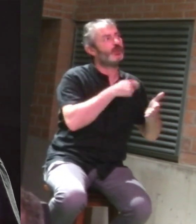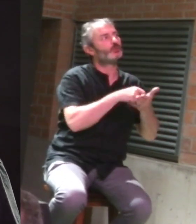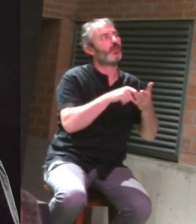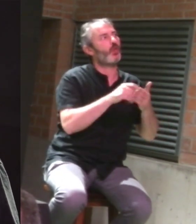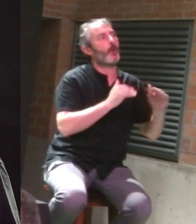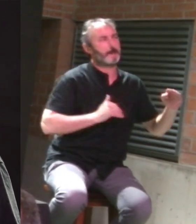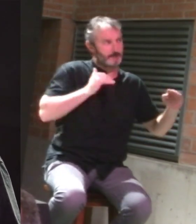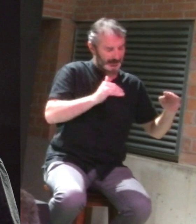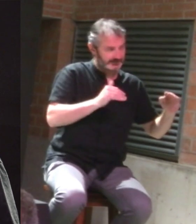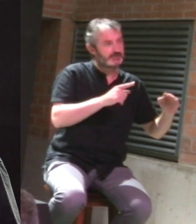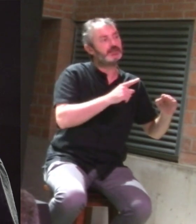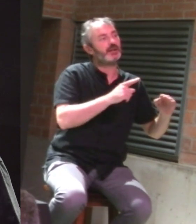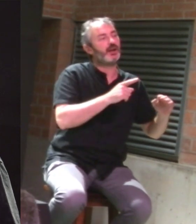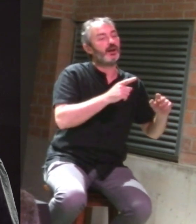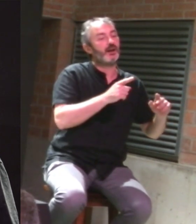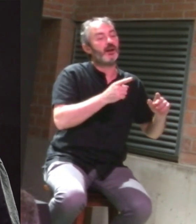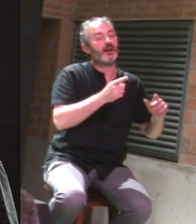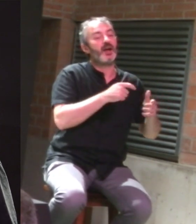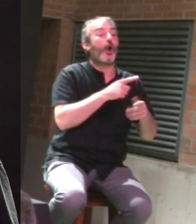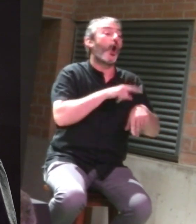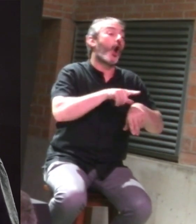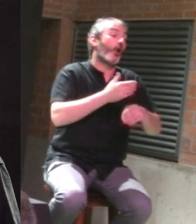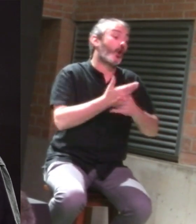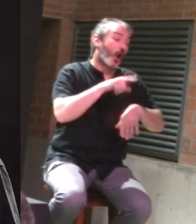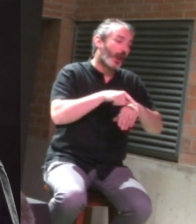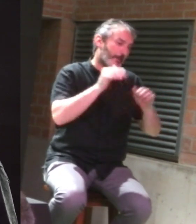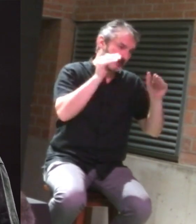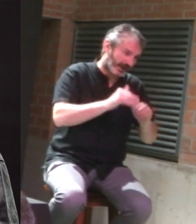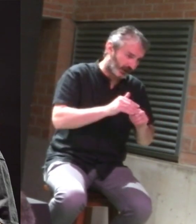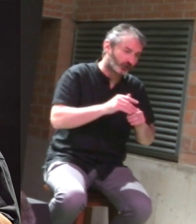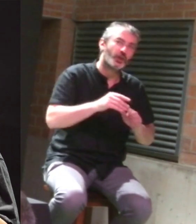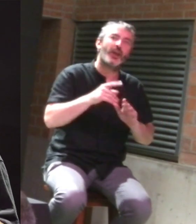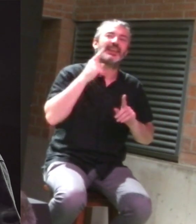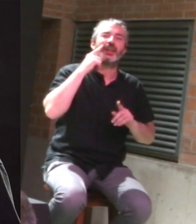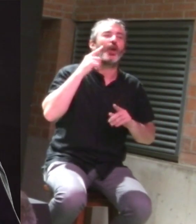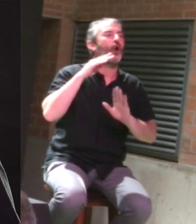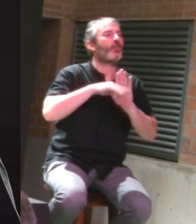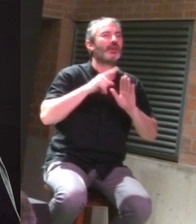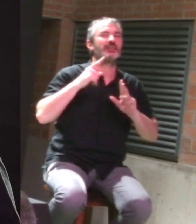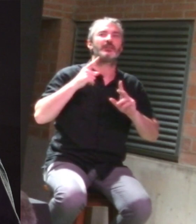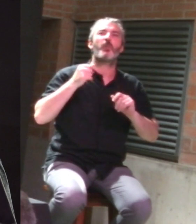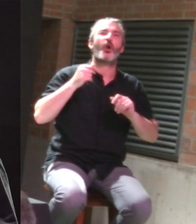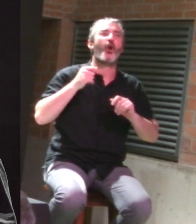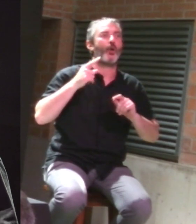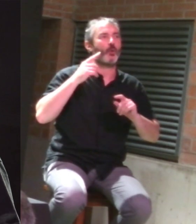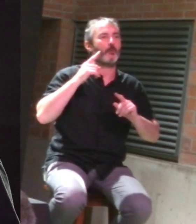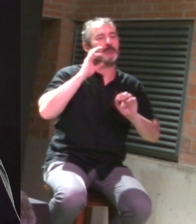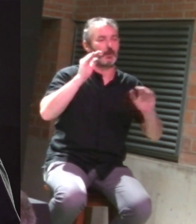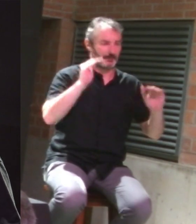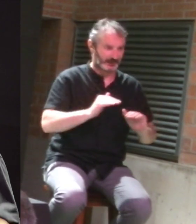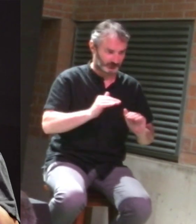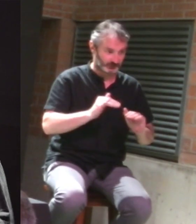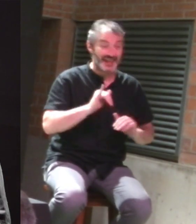salario, regularización de todas las mecánicas fatigosas y abusivas. Y os llamo la atención sobre esta última, y cito